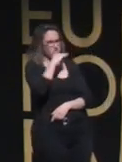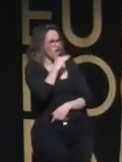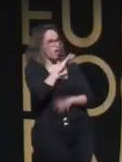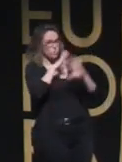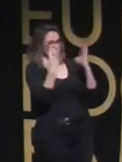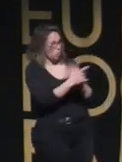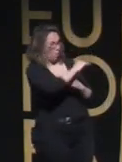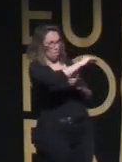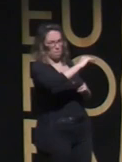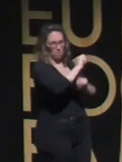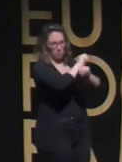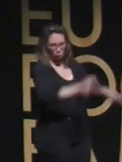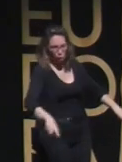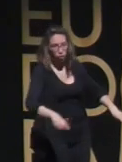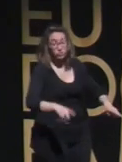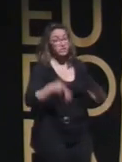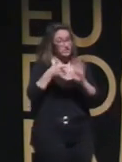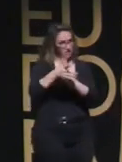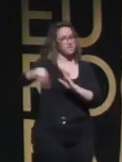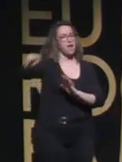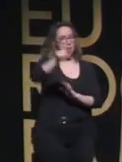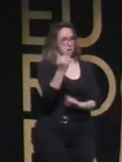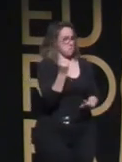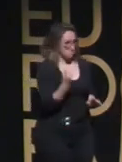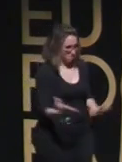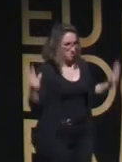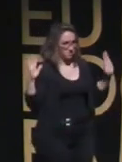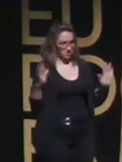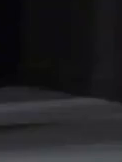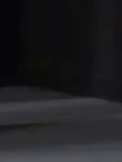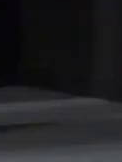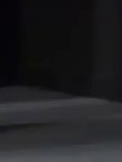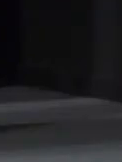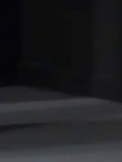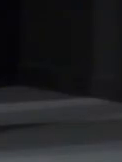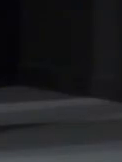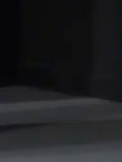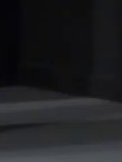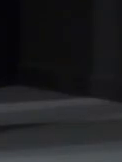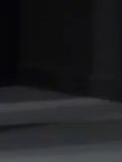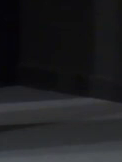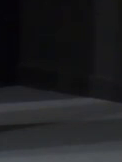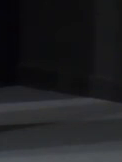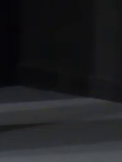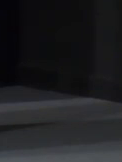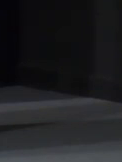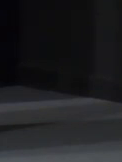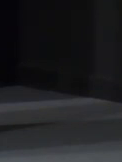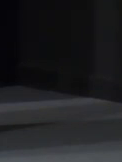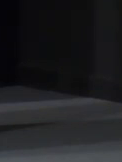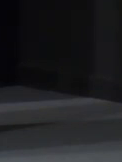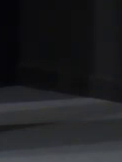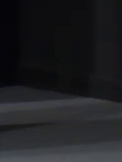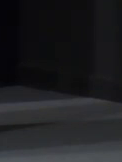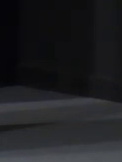es indicador de que lo estáis haciendo bien. ¿Vale? Quiero empezar por lo que termina. O sea, así de claro.